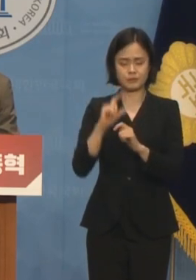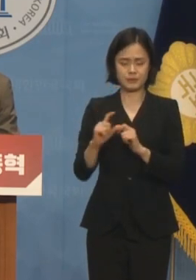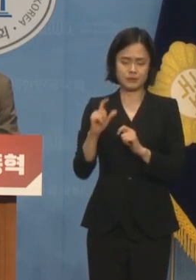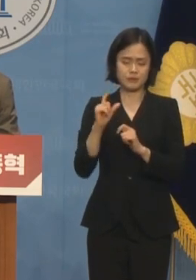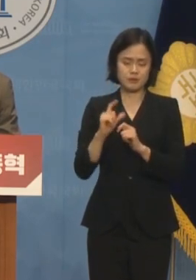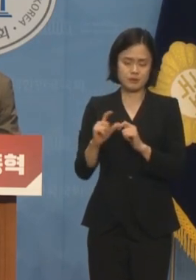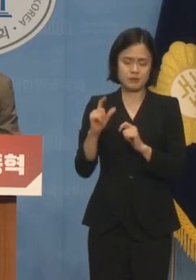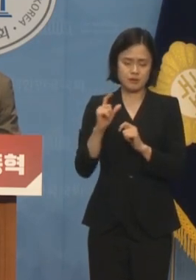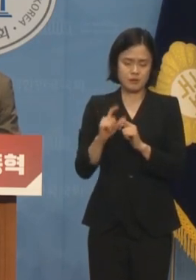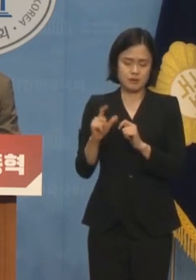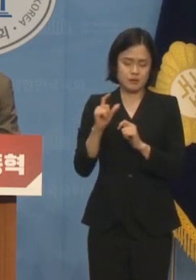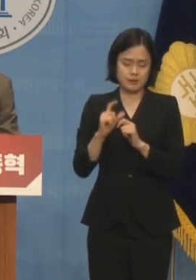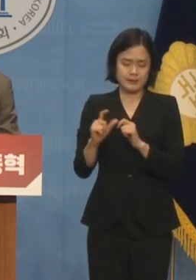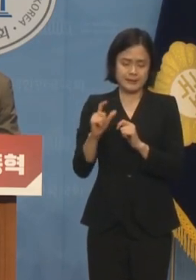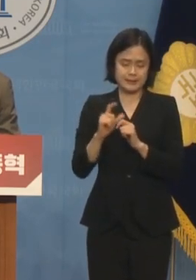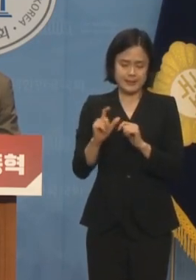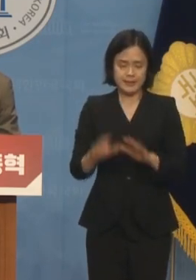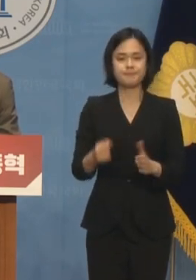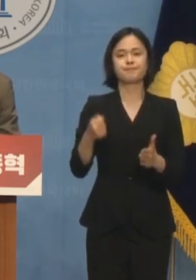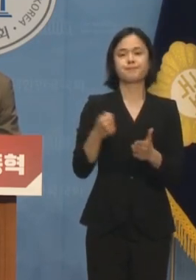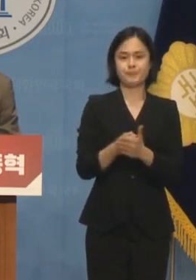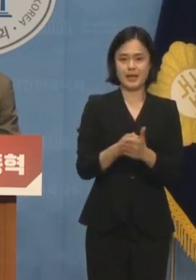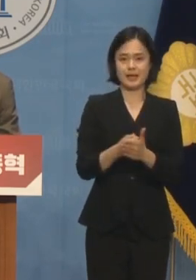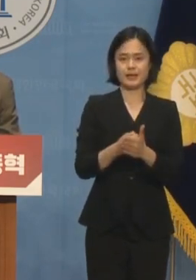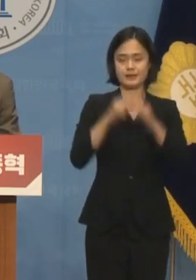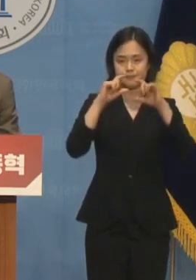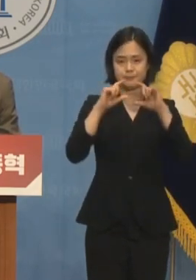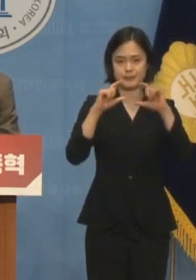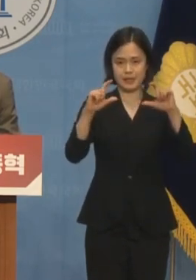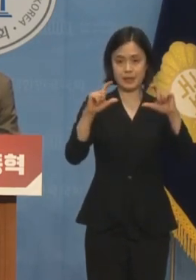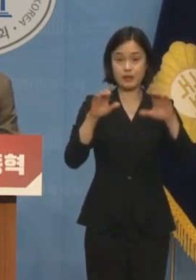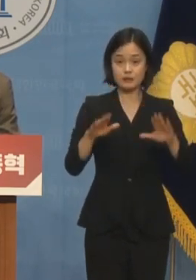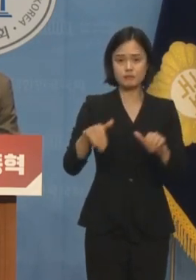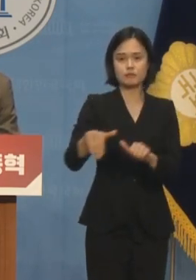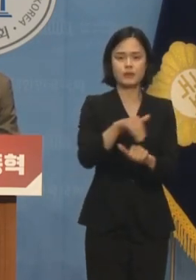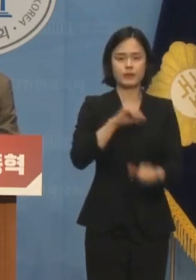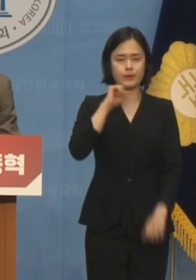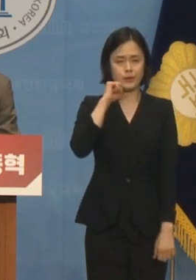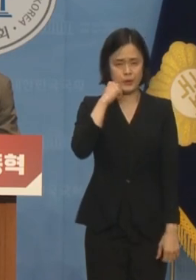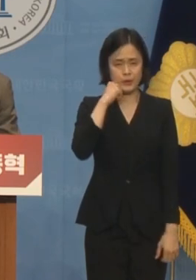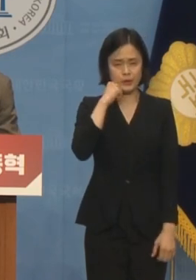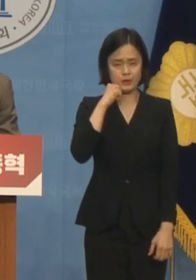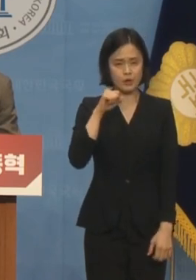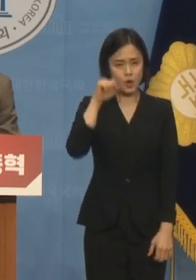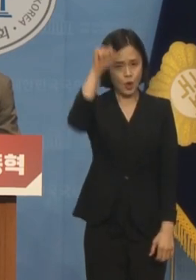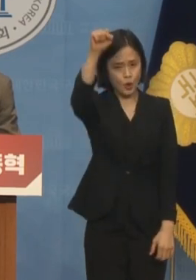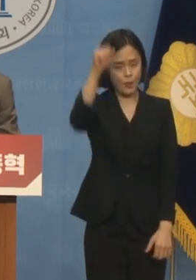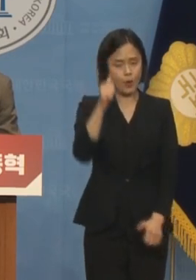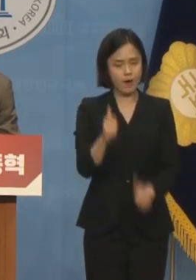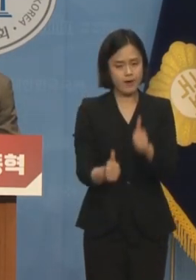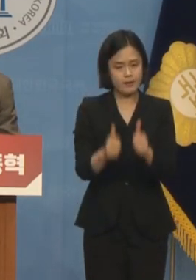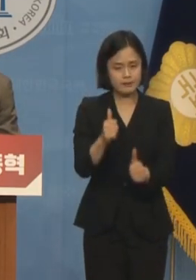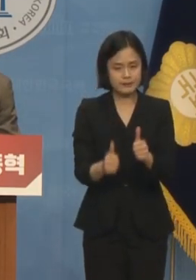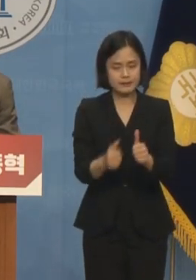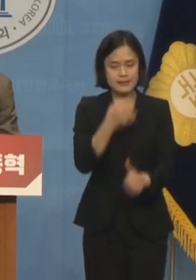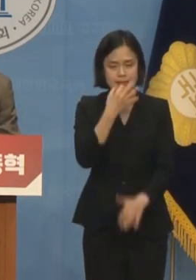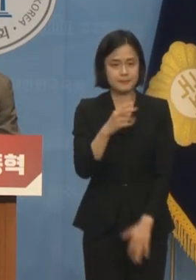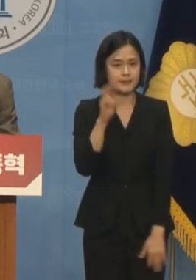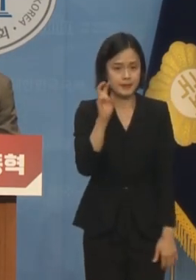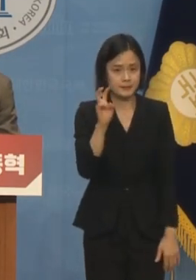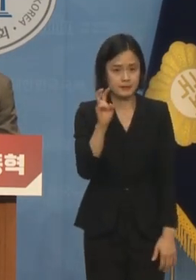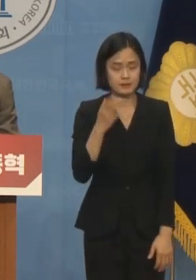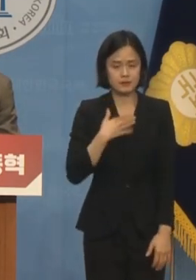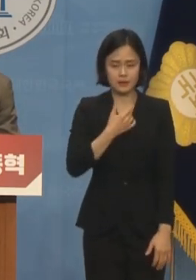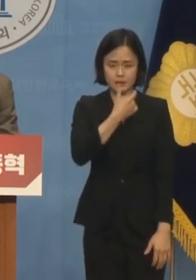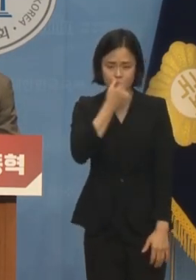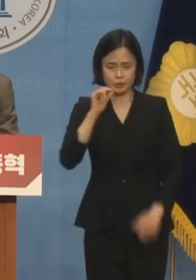거듭했습니다. 어려운 시기입니다. 힘든 일이 될 것입니다. 제 부족함도